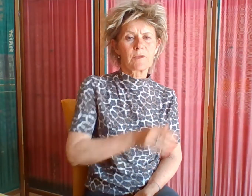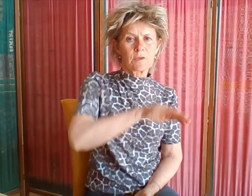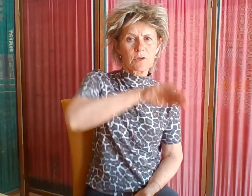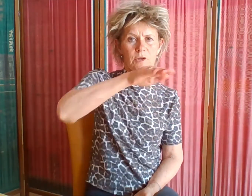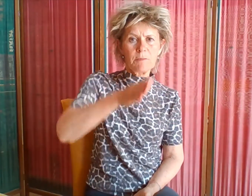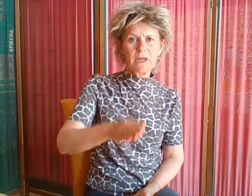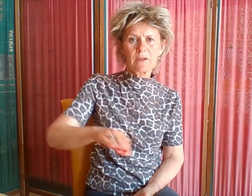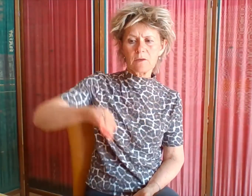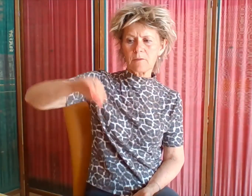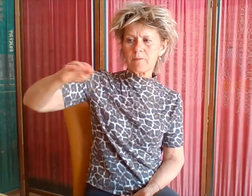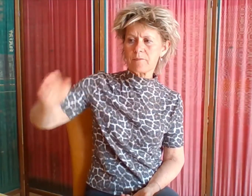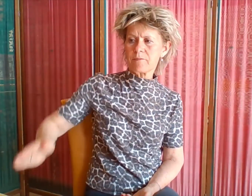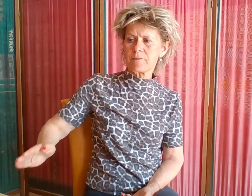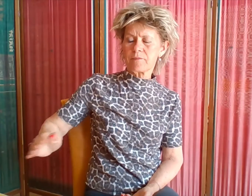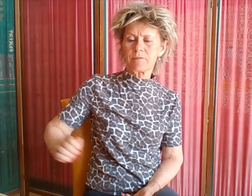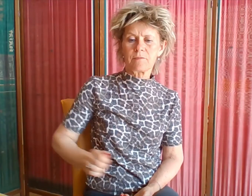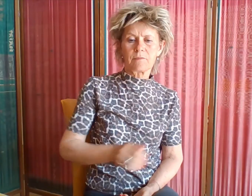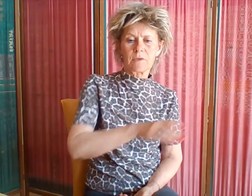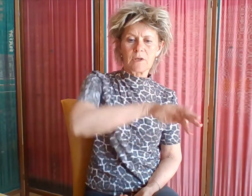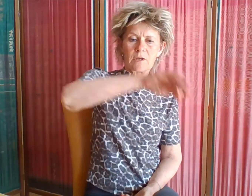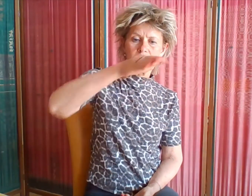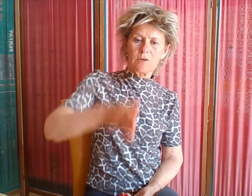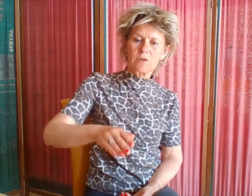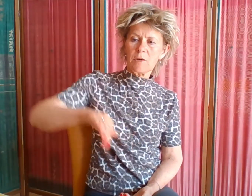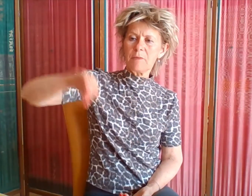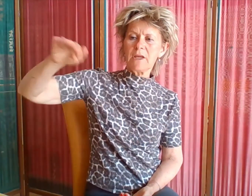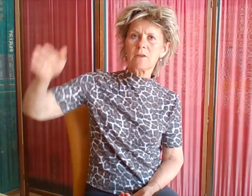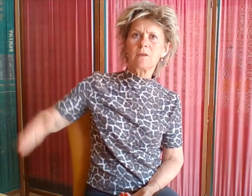De kameel. De kameel.